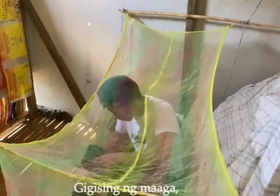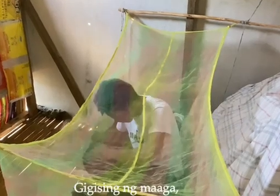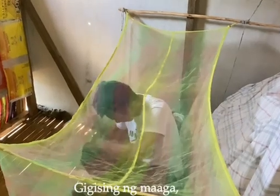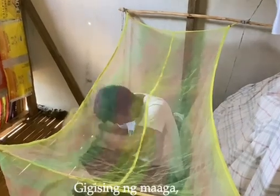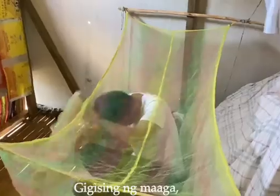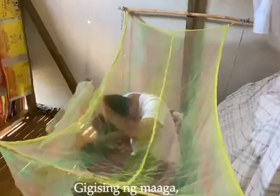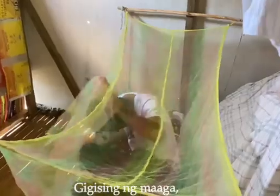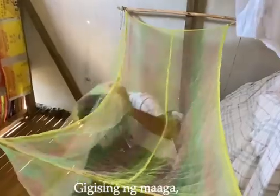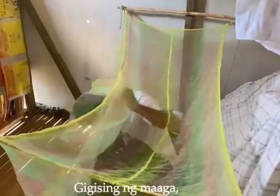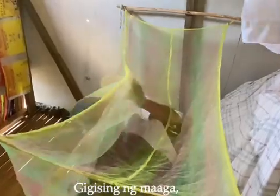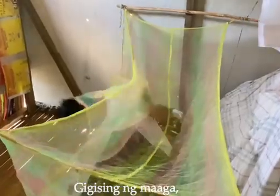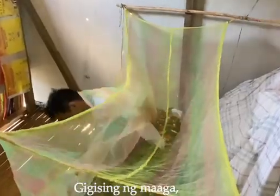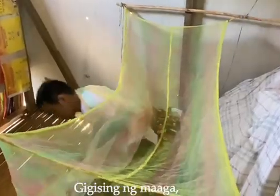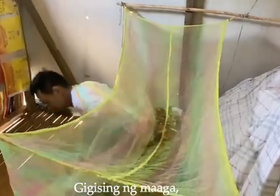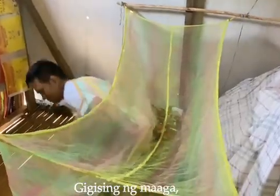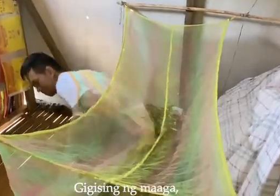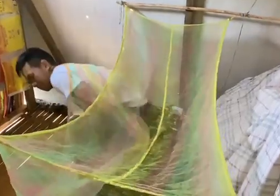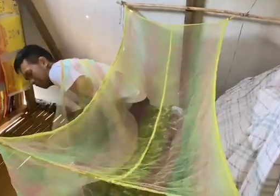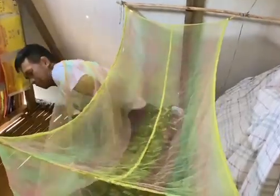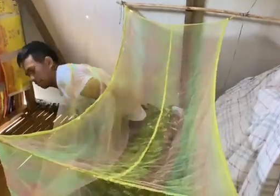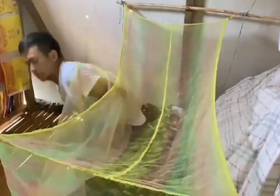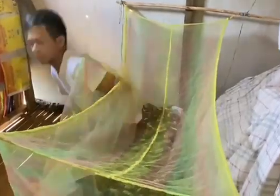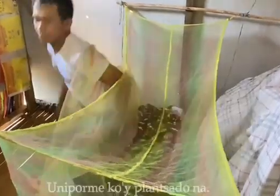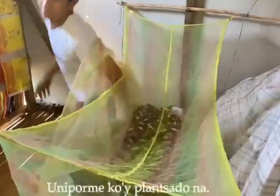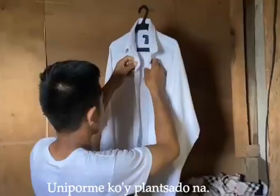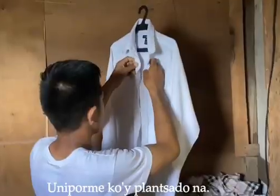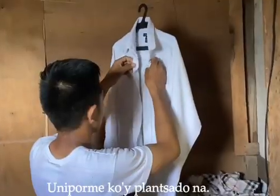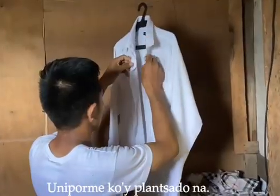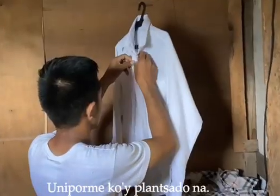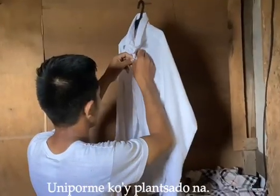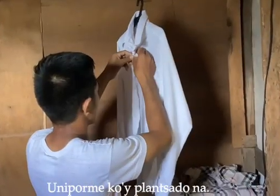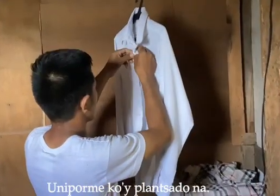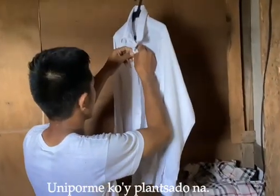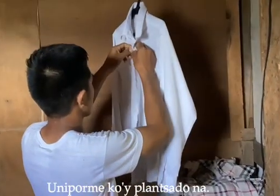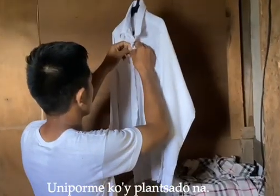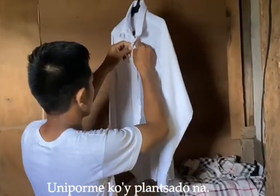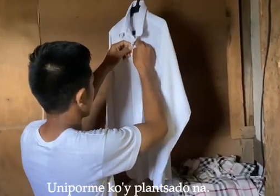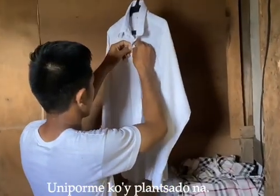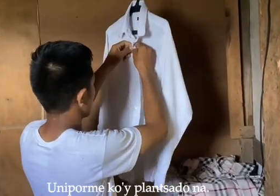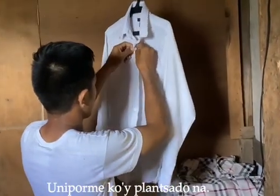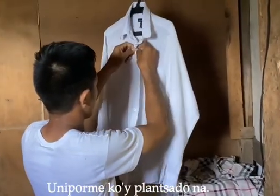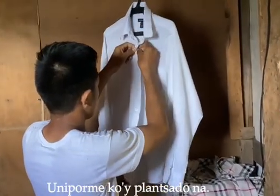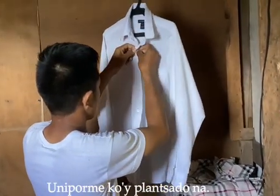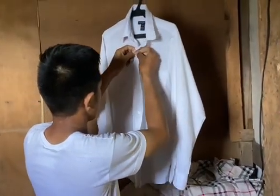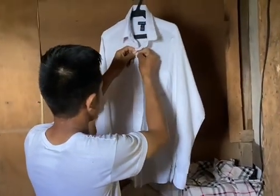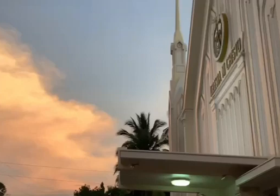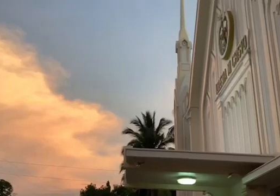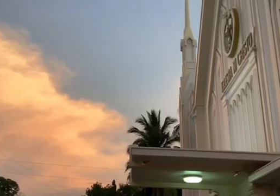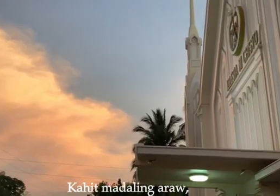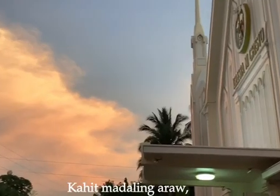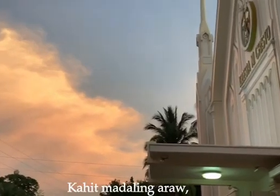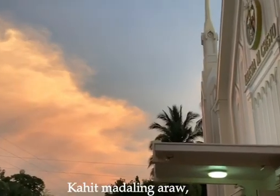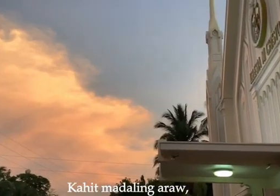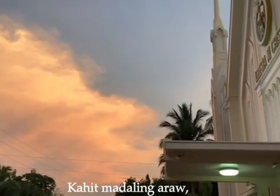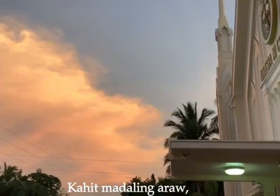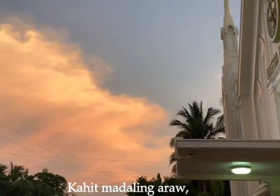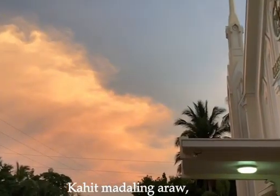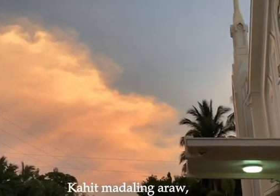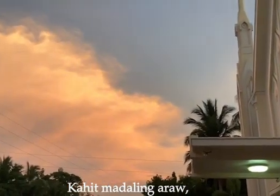Gising ng maaga, uniforme ko'y planchado na. Kahit madaling